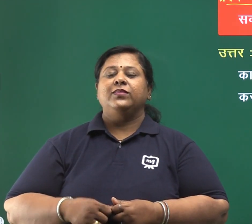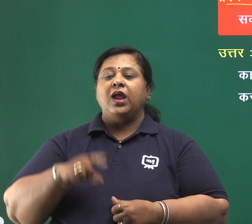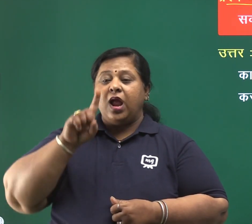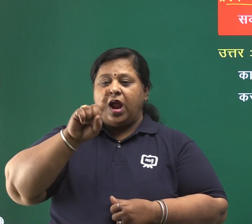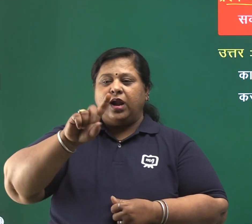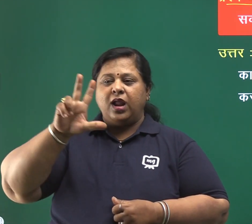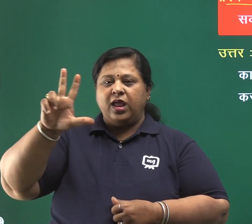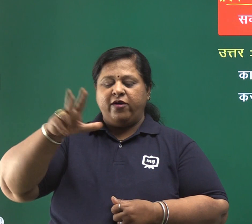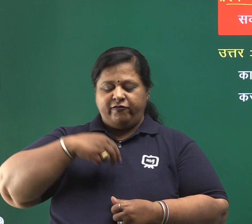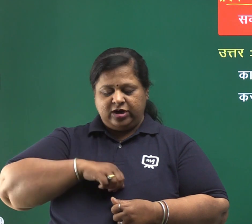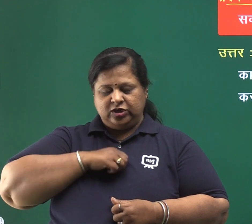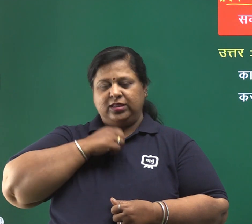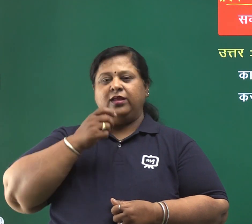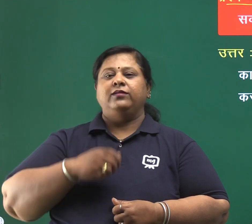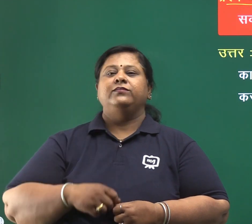18 वर्ष से